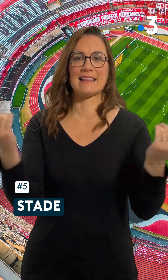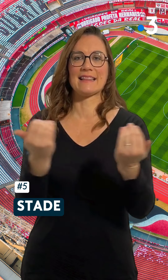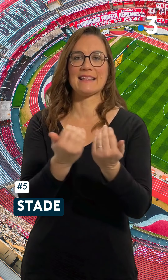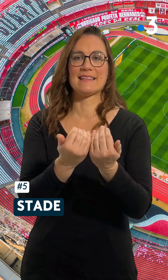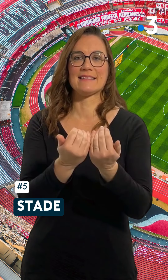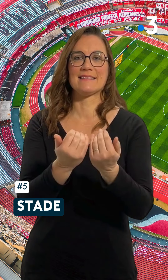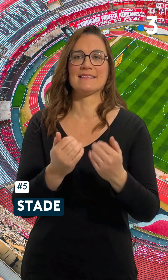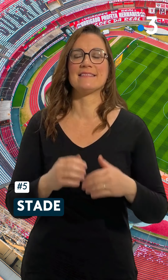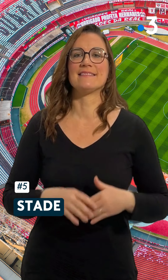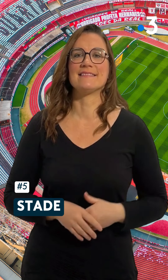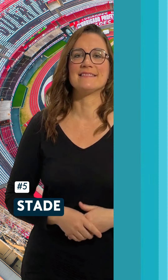Stade.